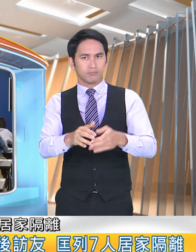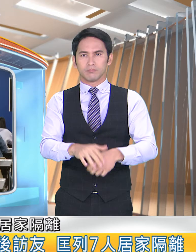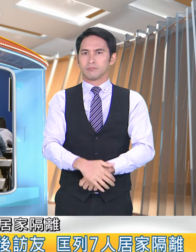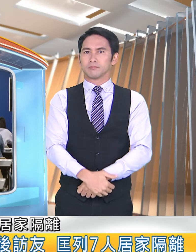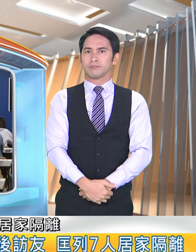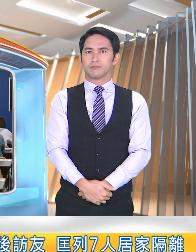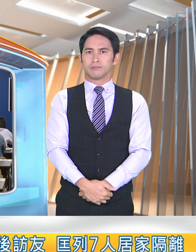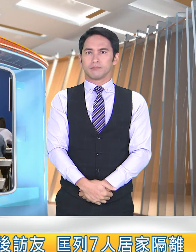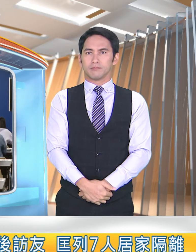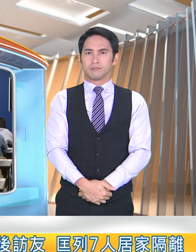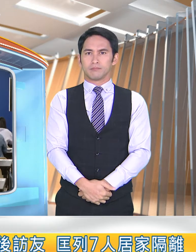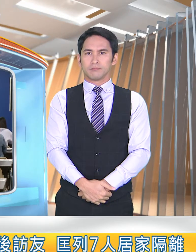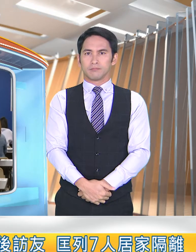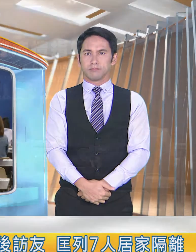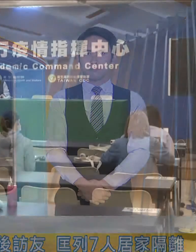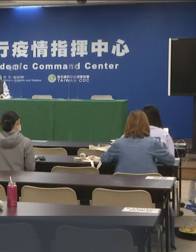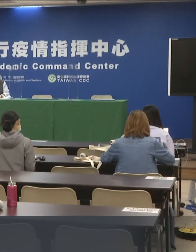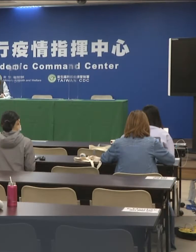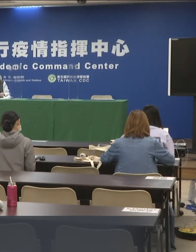离。